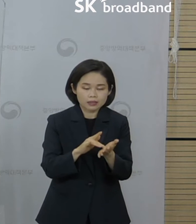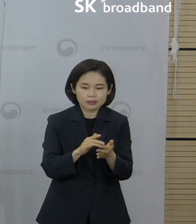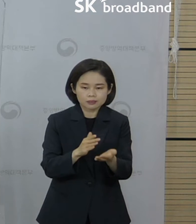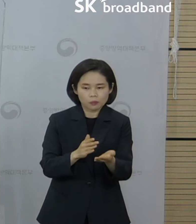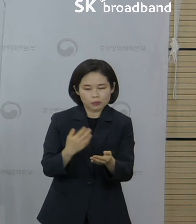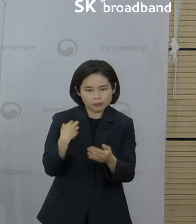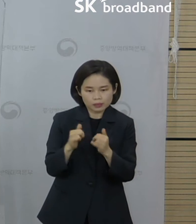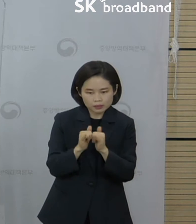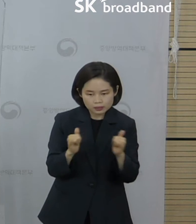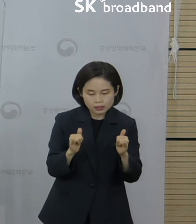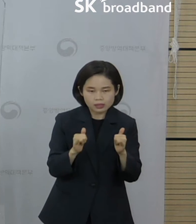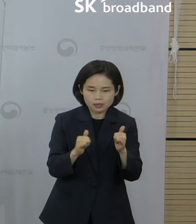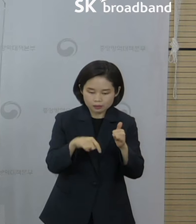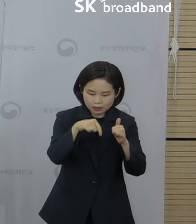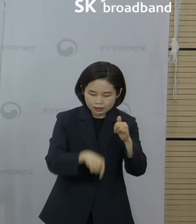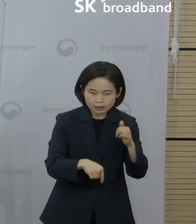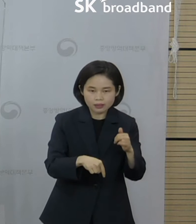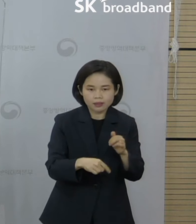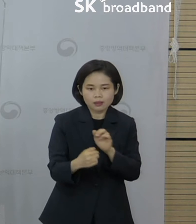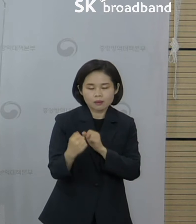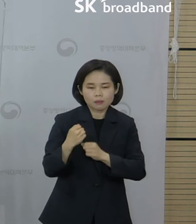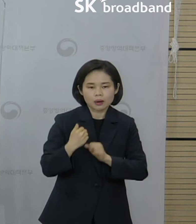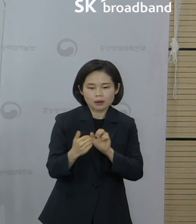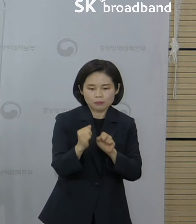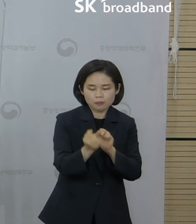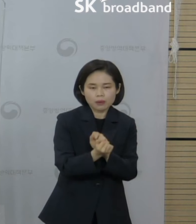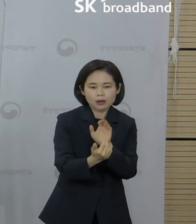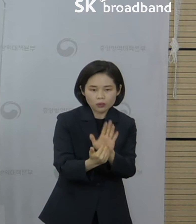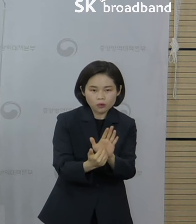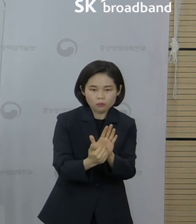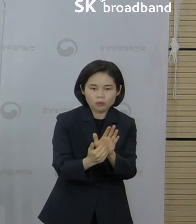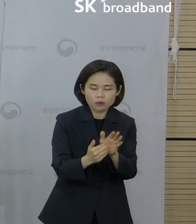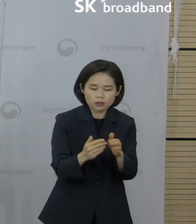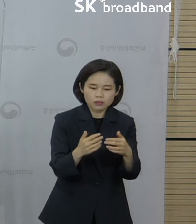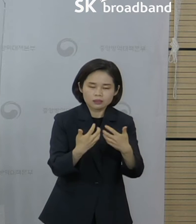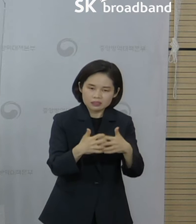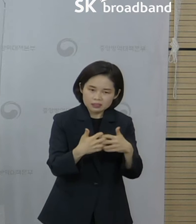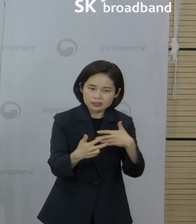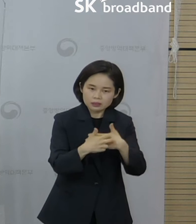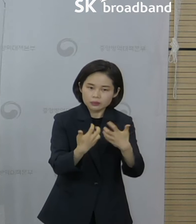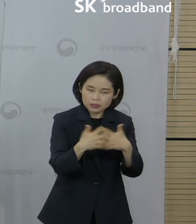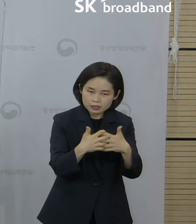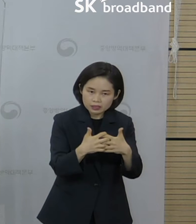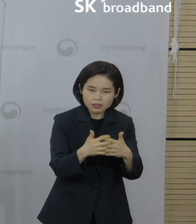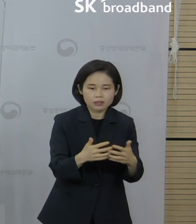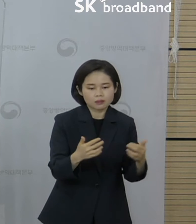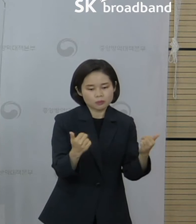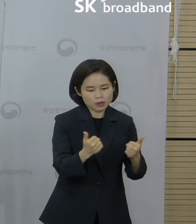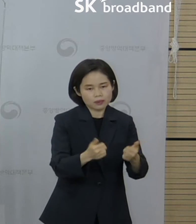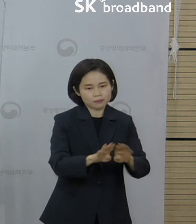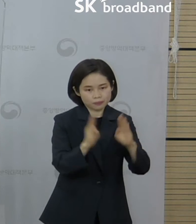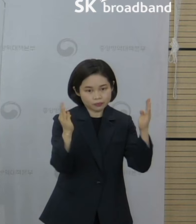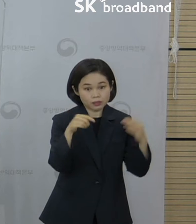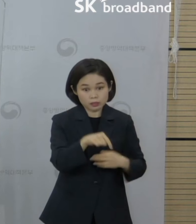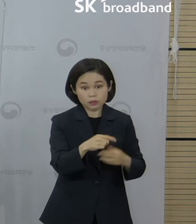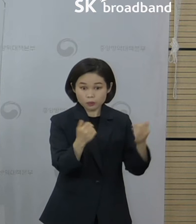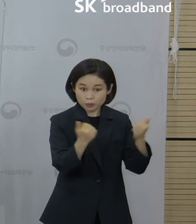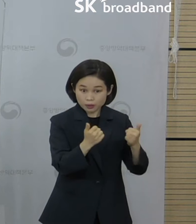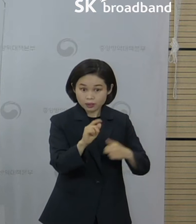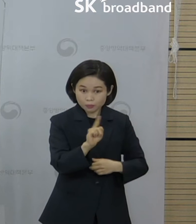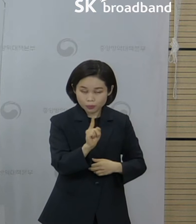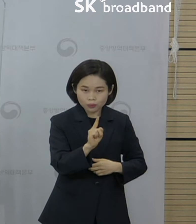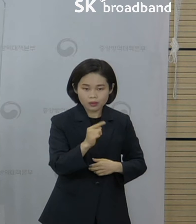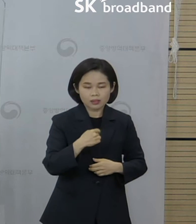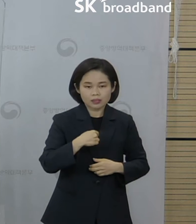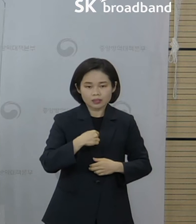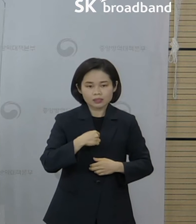산하 방역물품 의료기기 전문위원회를 개최합니다. 동회의에서는 자가진단